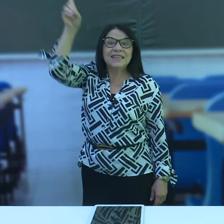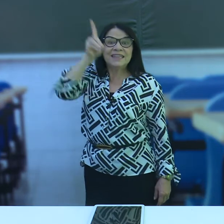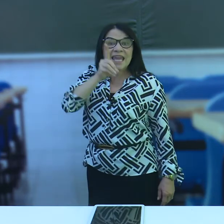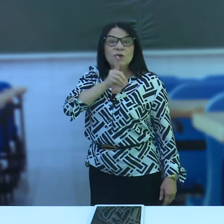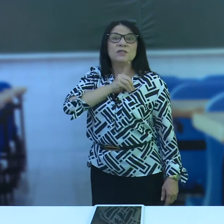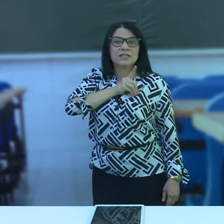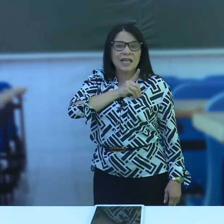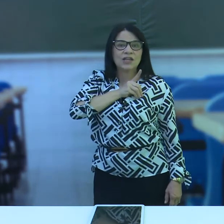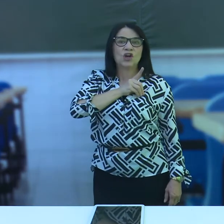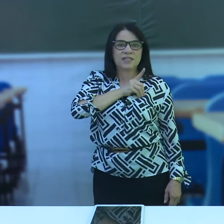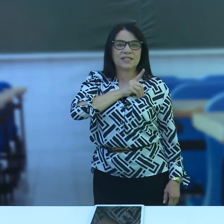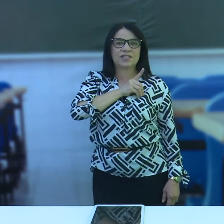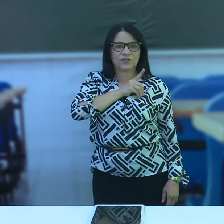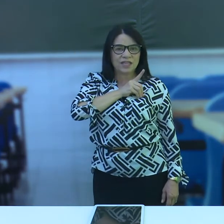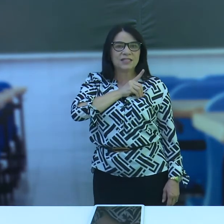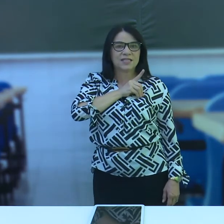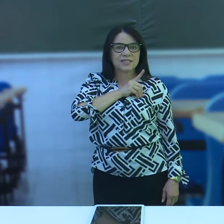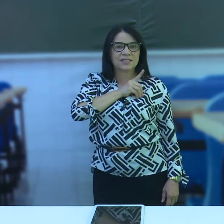E Deus em nossas vidas,